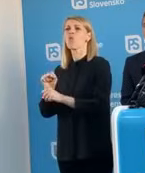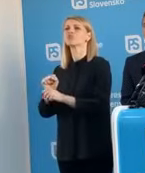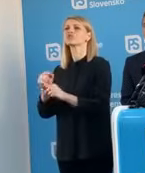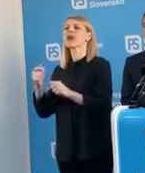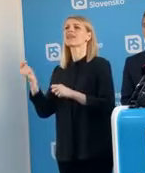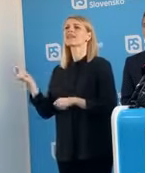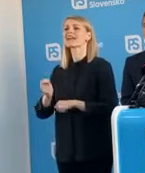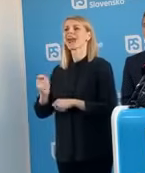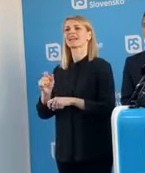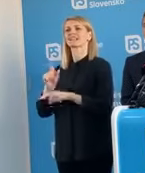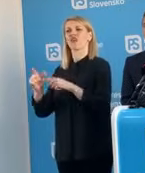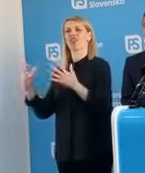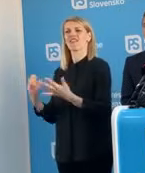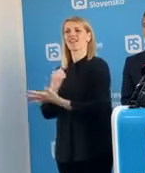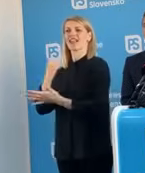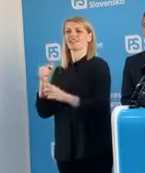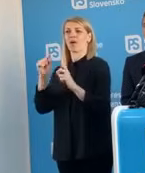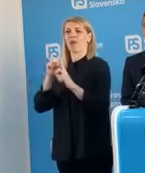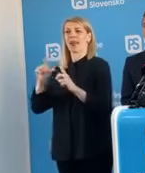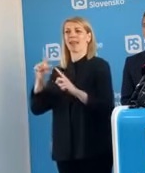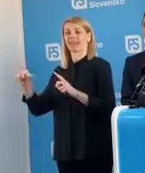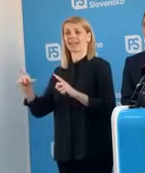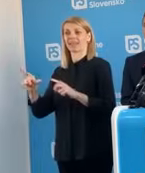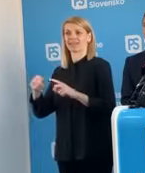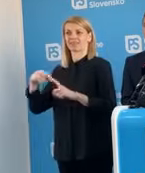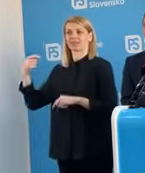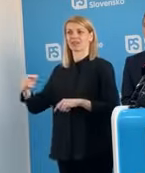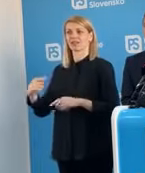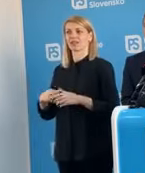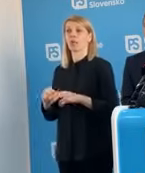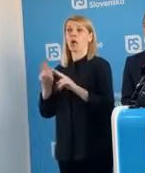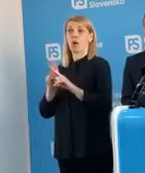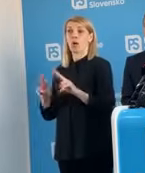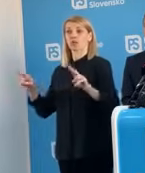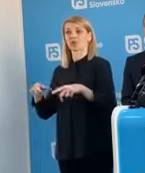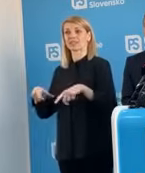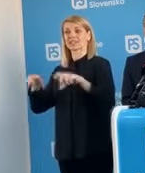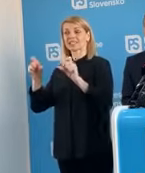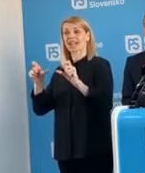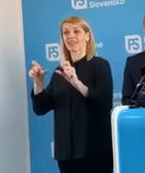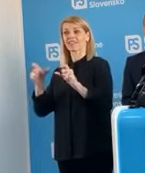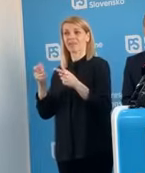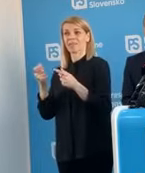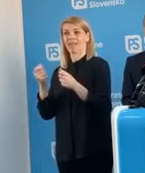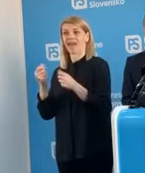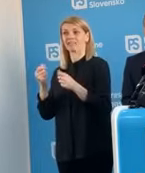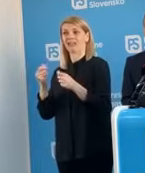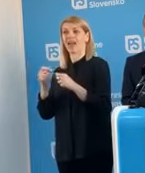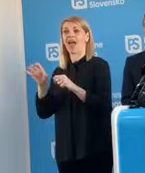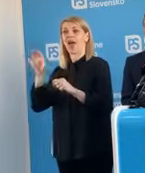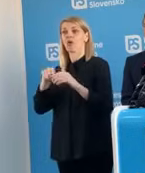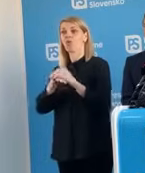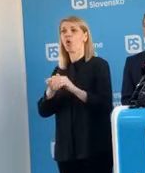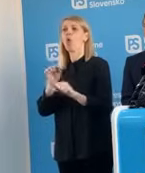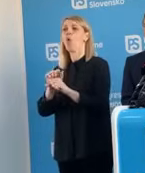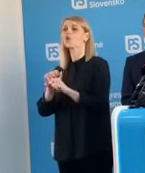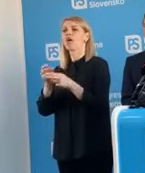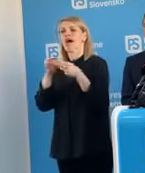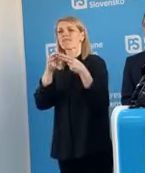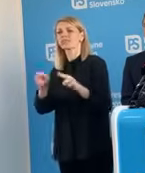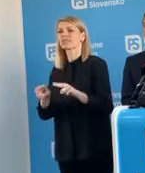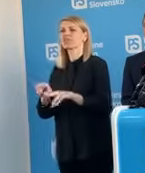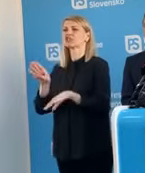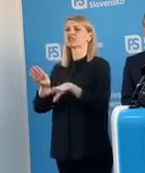Petra Pellegriniho. A vraj zastavenie, možné zastavenie peňazí z plánu obnovy by vybavili progresívci, Korčok,